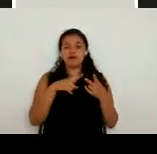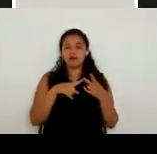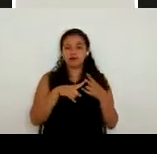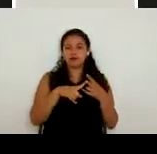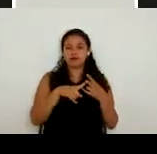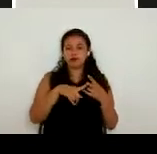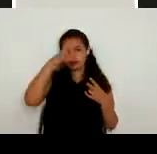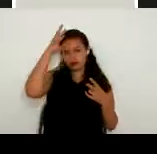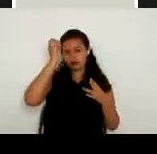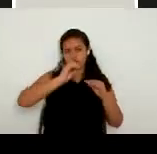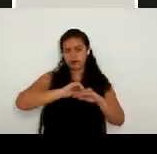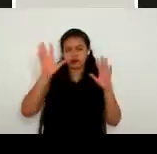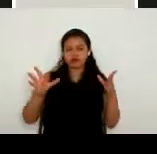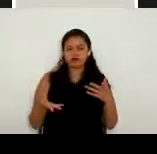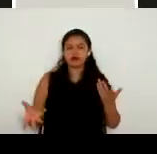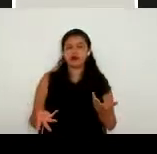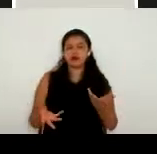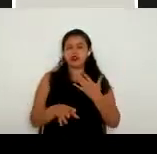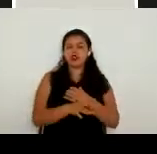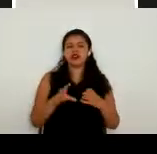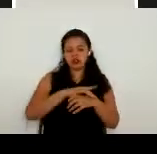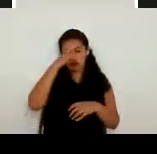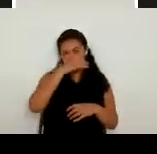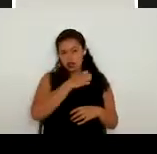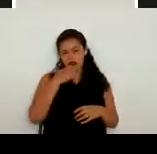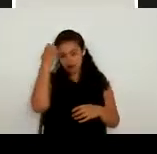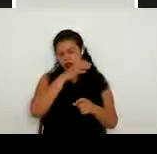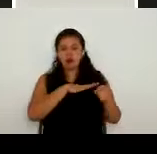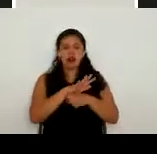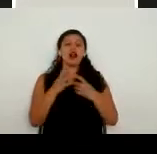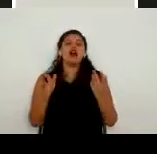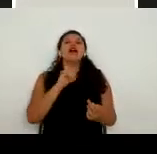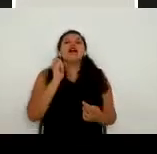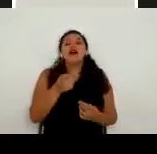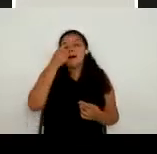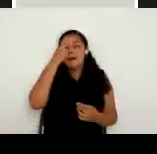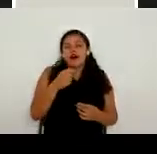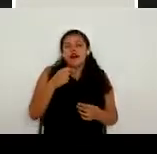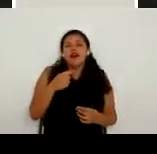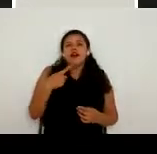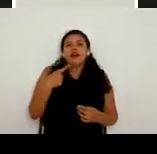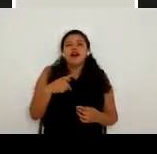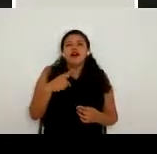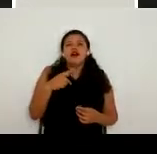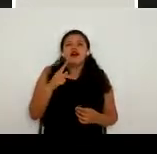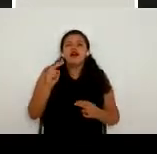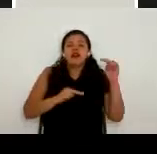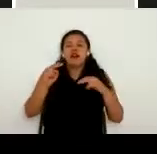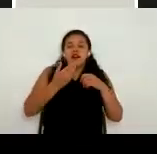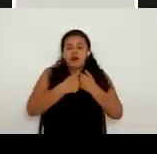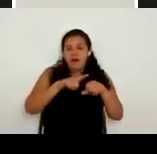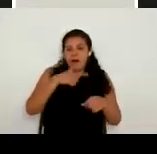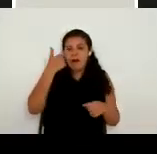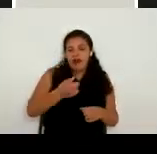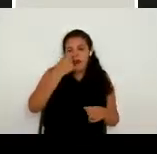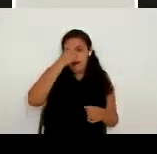los criterios de balón y nos es decir para la clasificación sus económica y de acuerdo con el